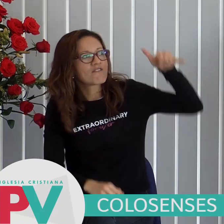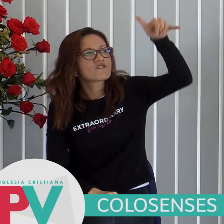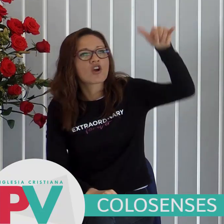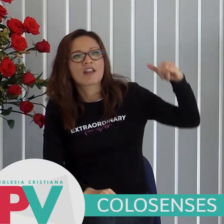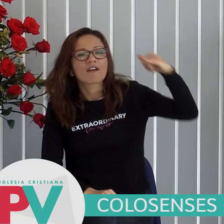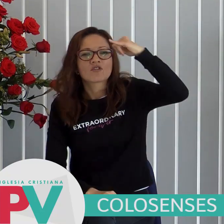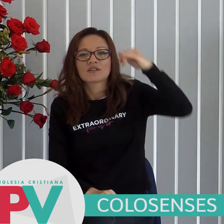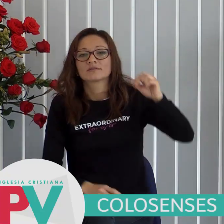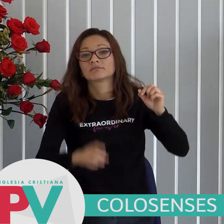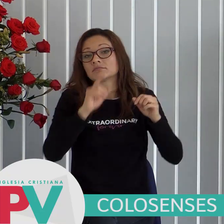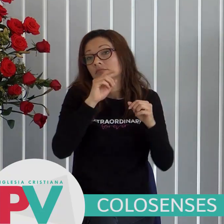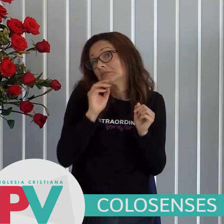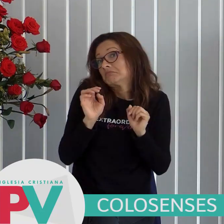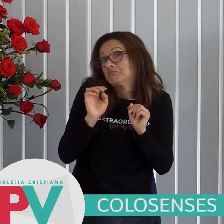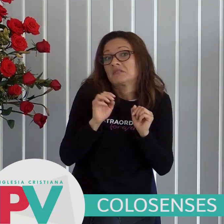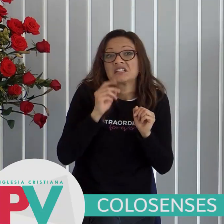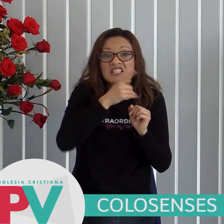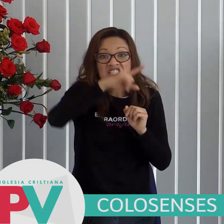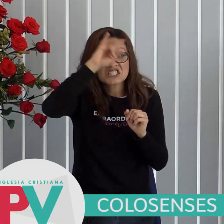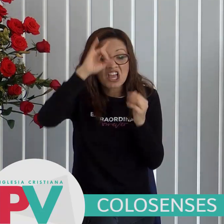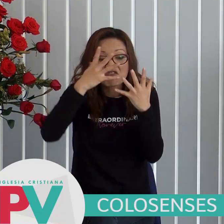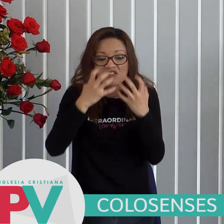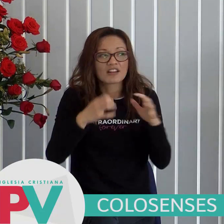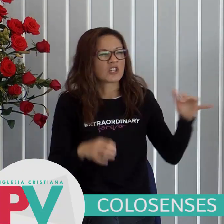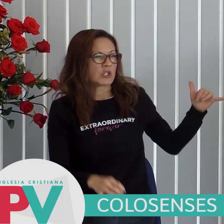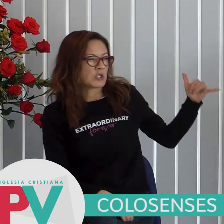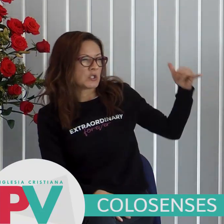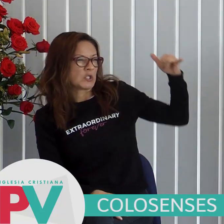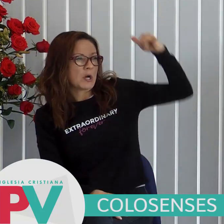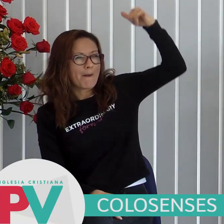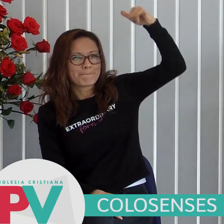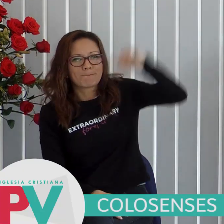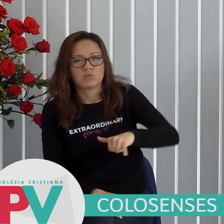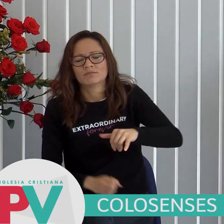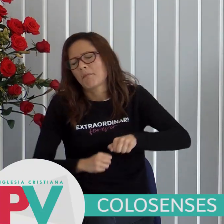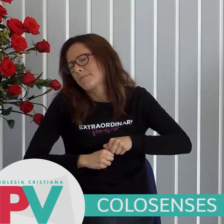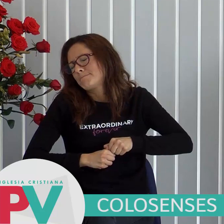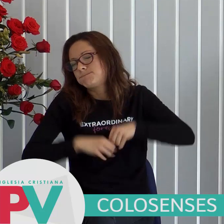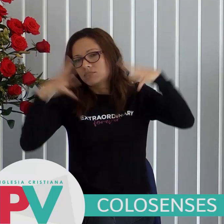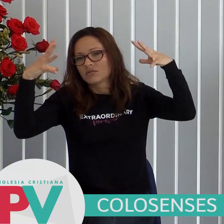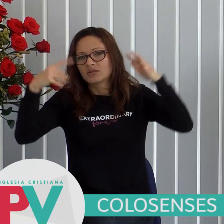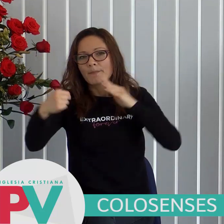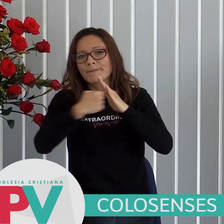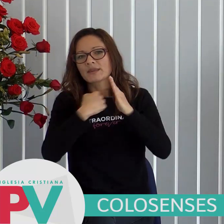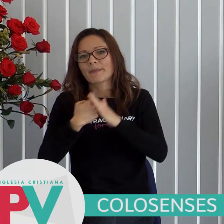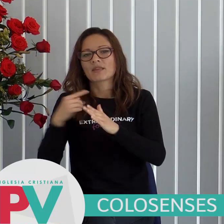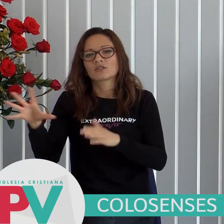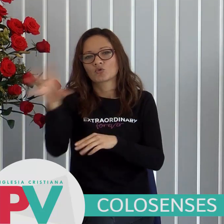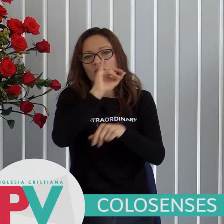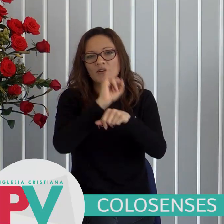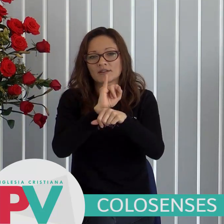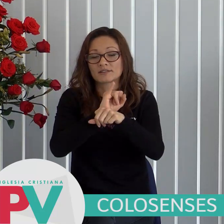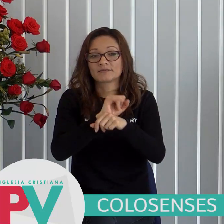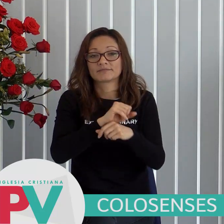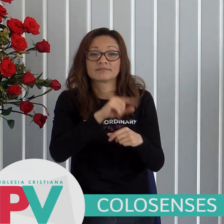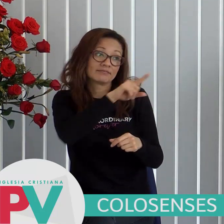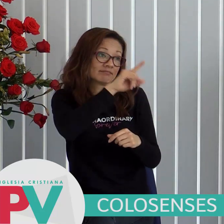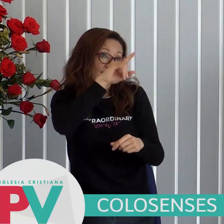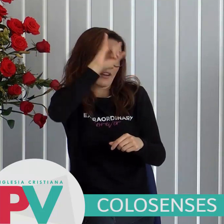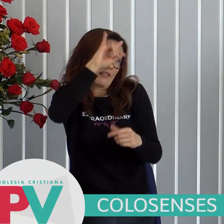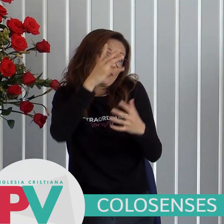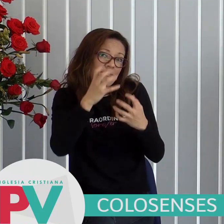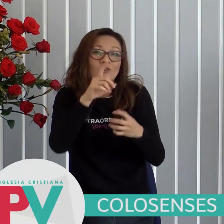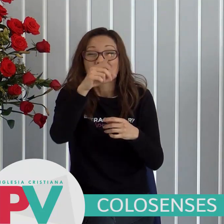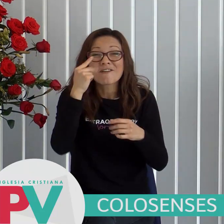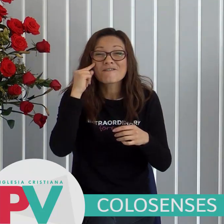encima de nosotros y nos mataría. Si dependiera de Satanás. ¿Usted no ha visto esa película de terror que se